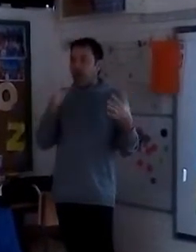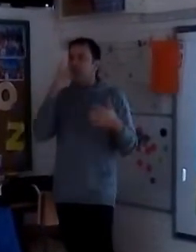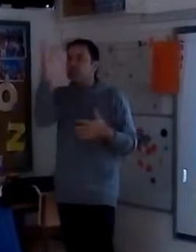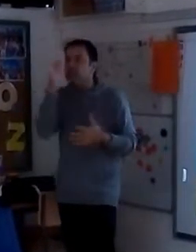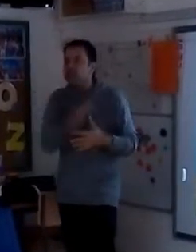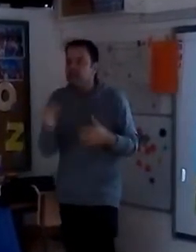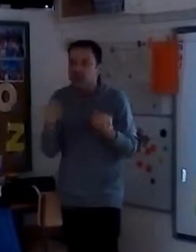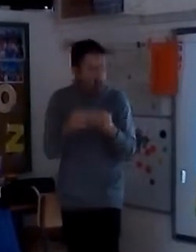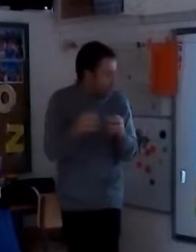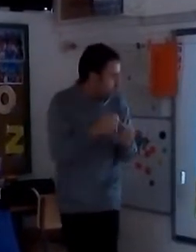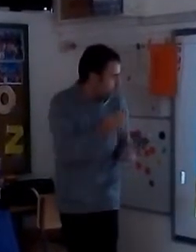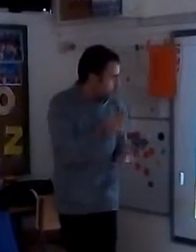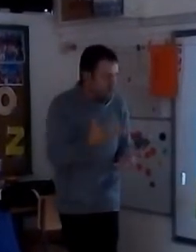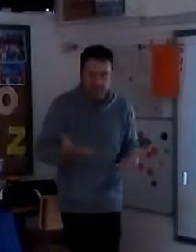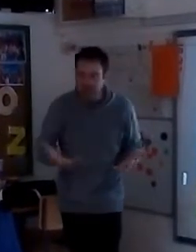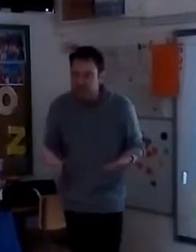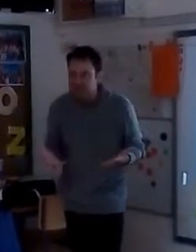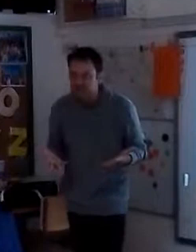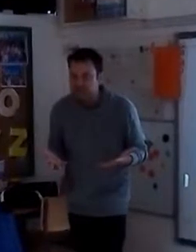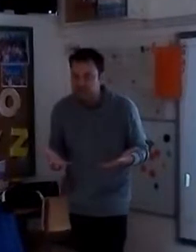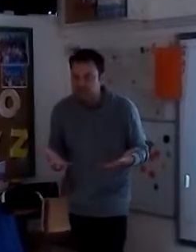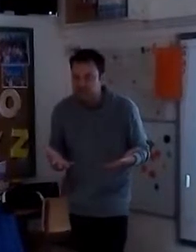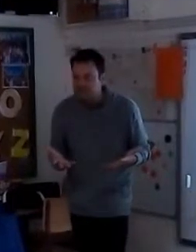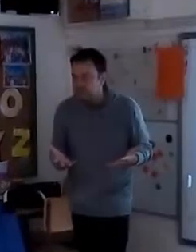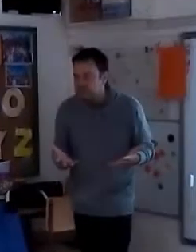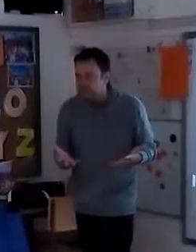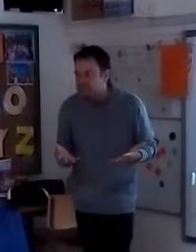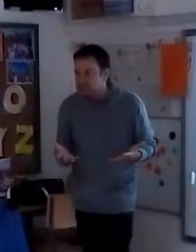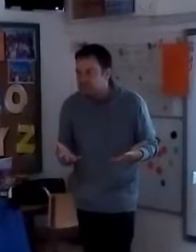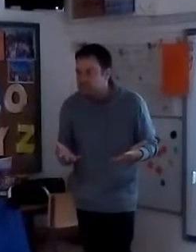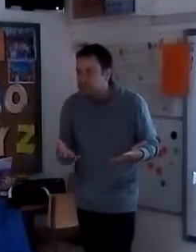qué bien! Total, ¿cuántos huevos tiene ahora?